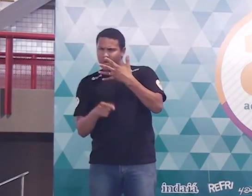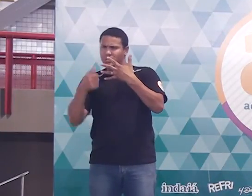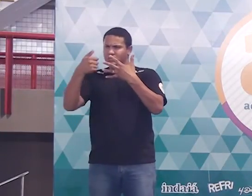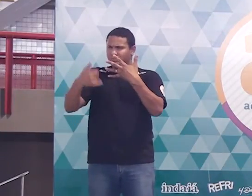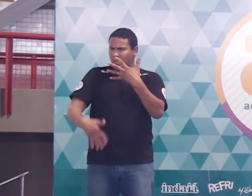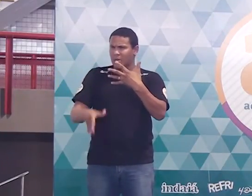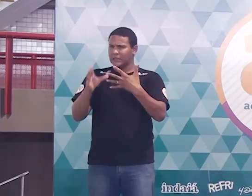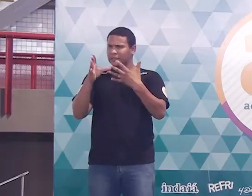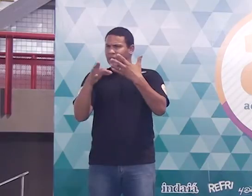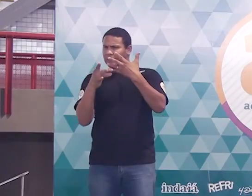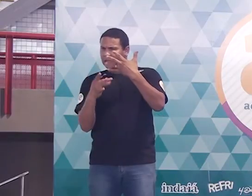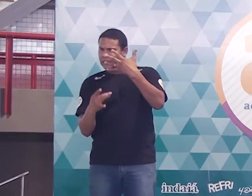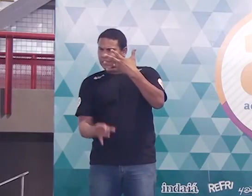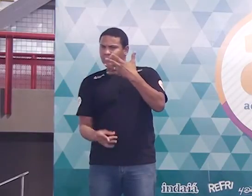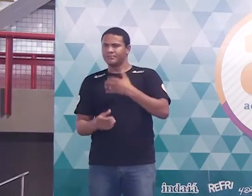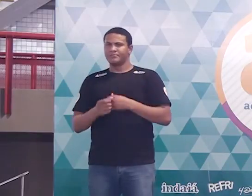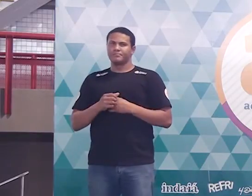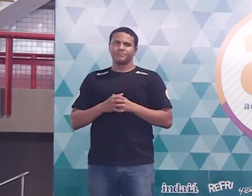por detalhe, tá?